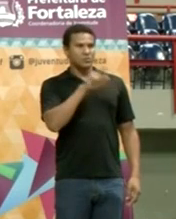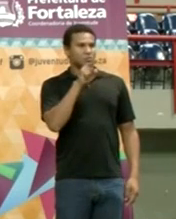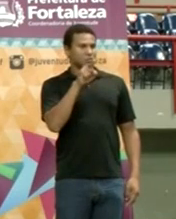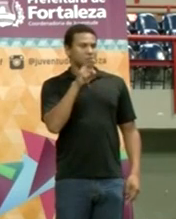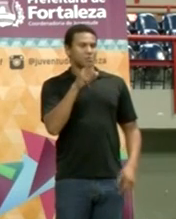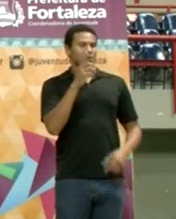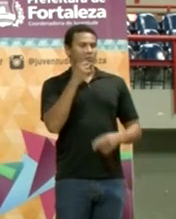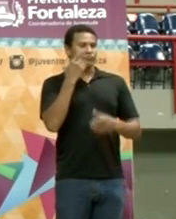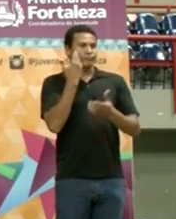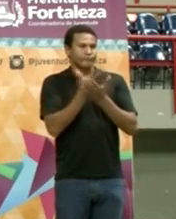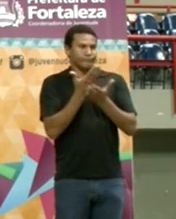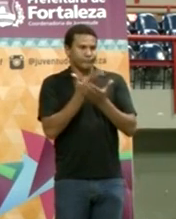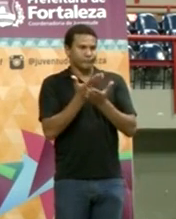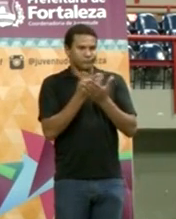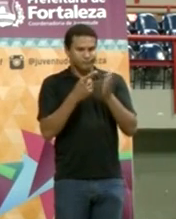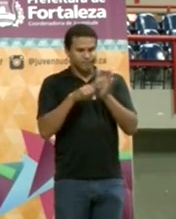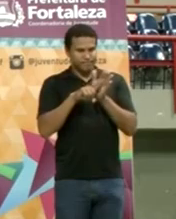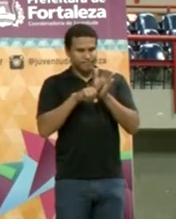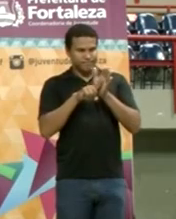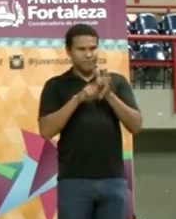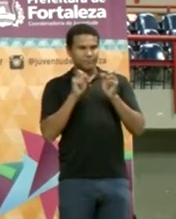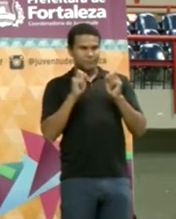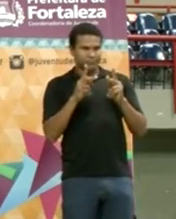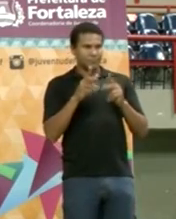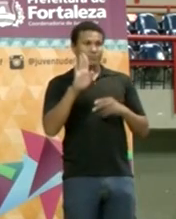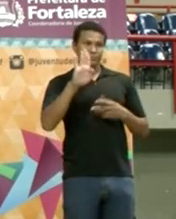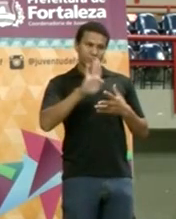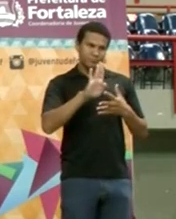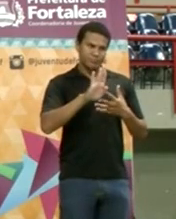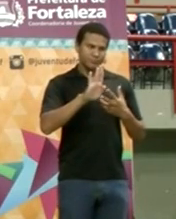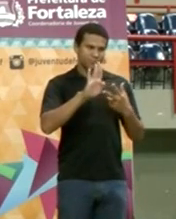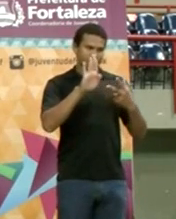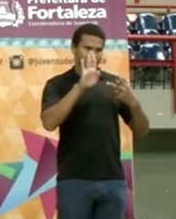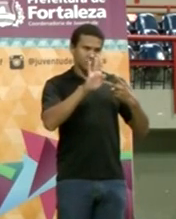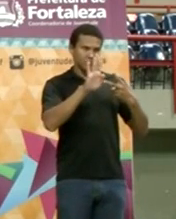búfalo. Tá? Deixa eu só pegar aqui essas questões que pegaram.